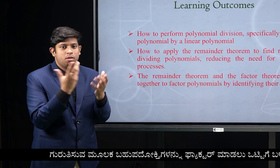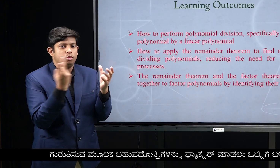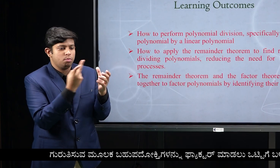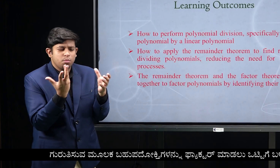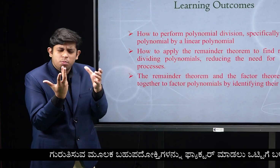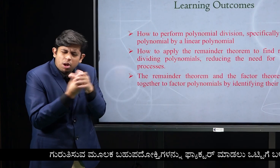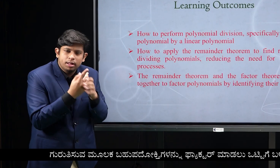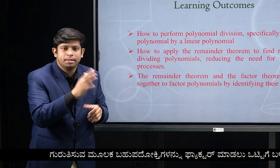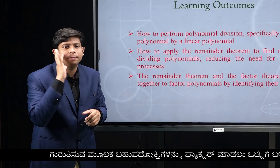ಬಳಸಬಹುದು.